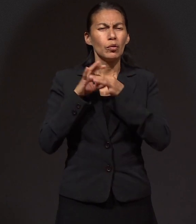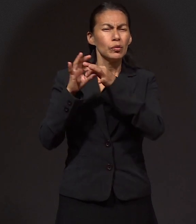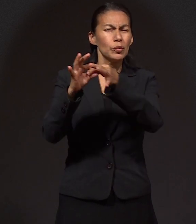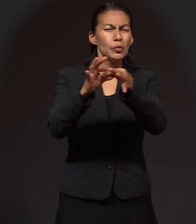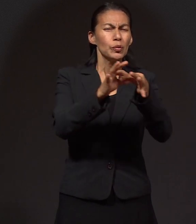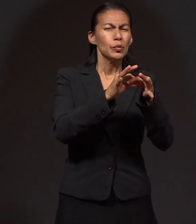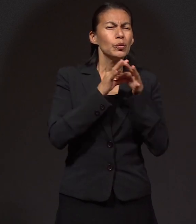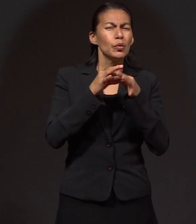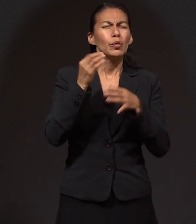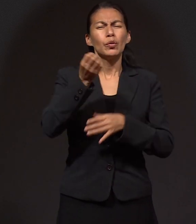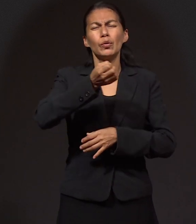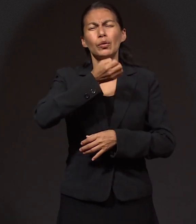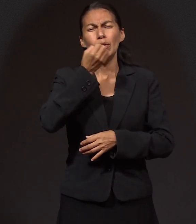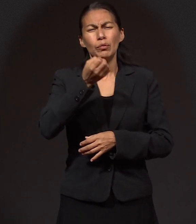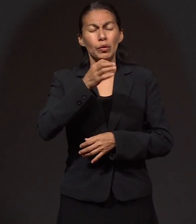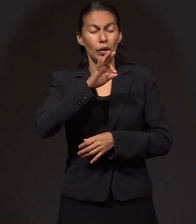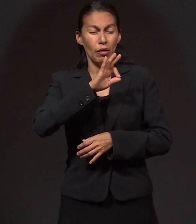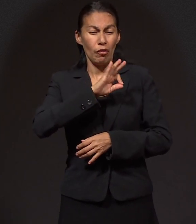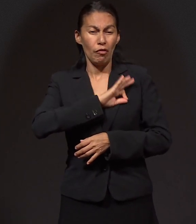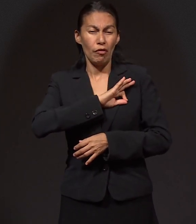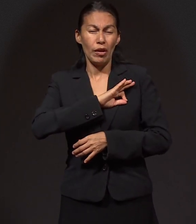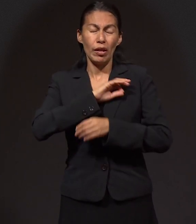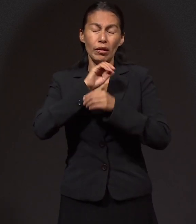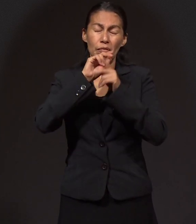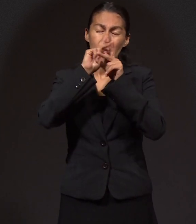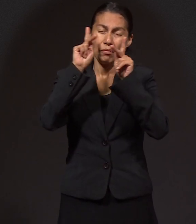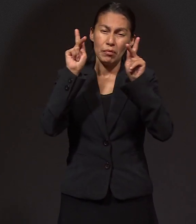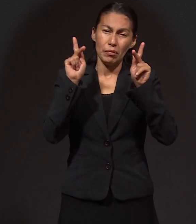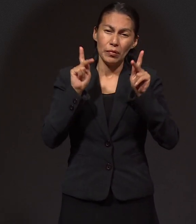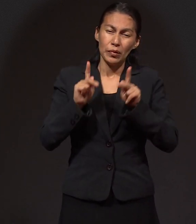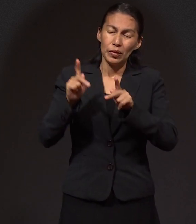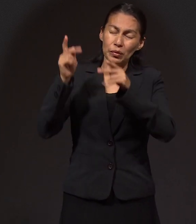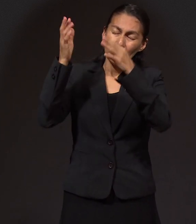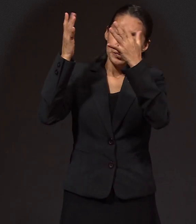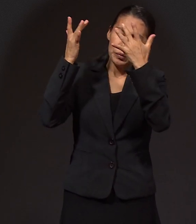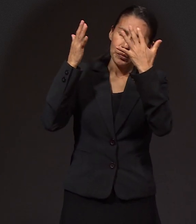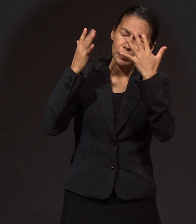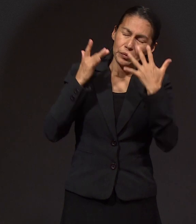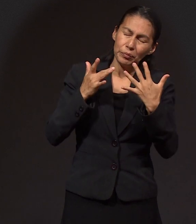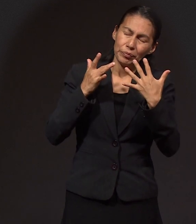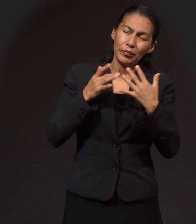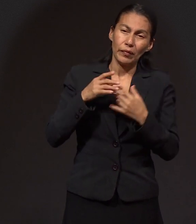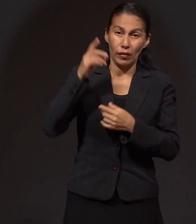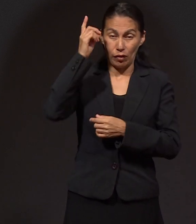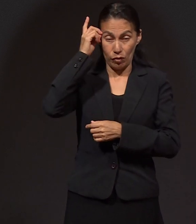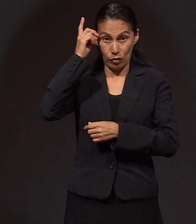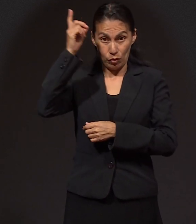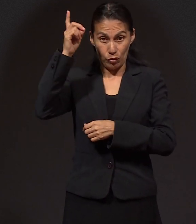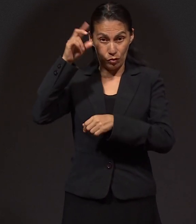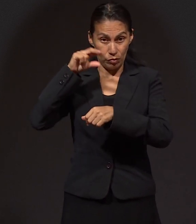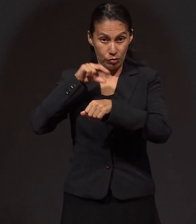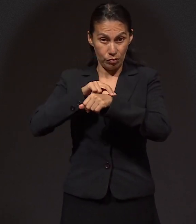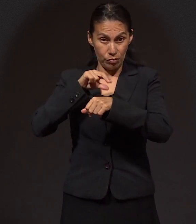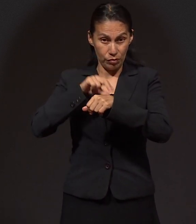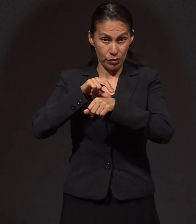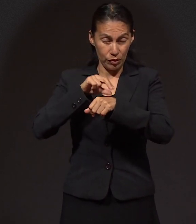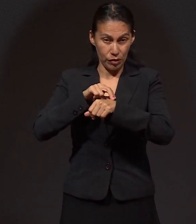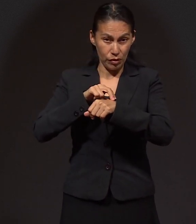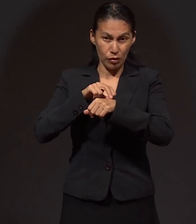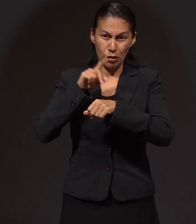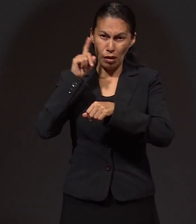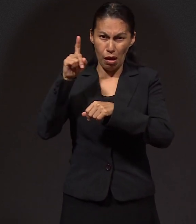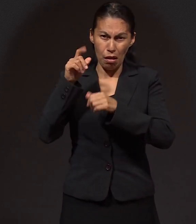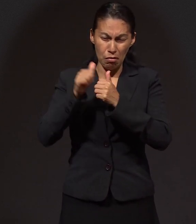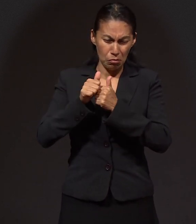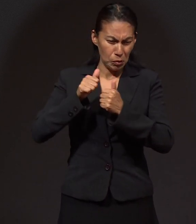pedido de oración, estaremos orando por ti. Para que tu fe te dé paz y seguridad. De